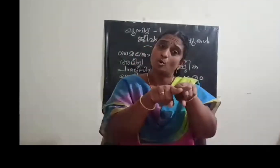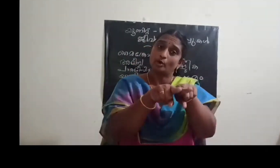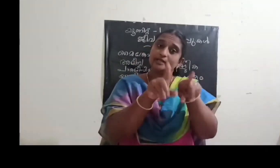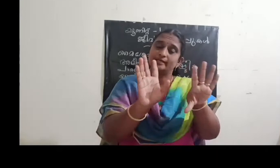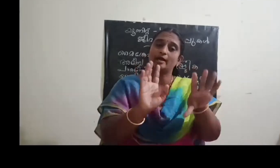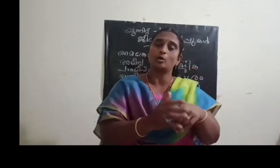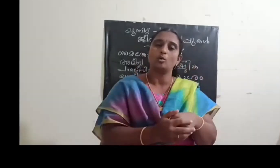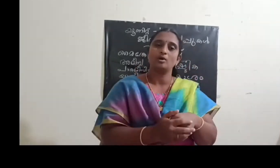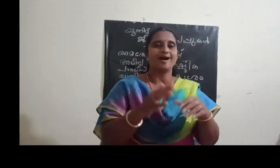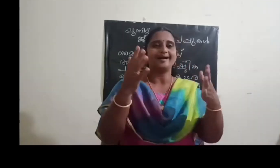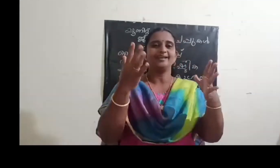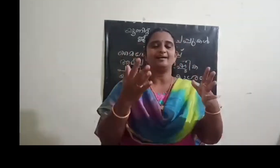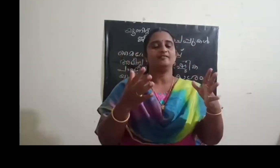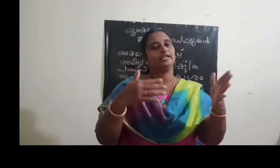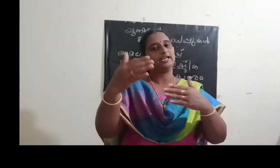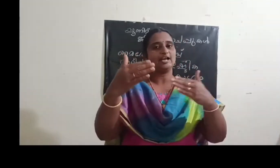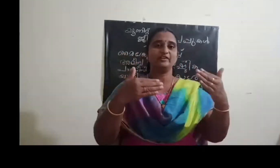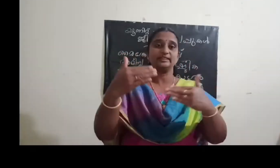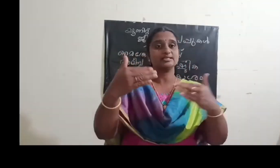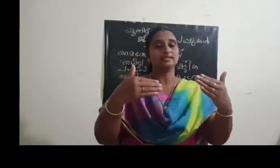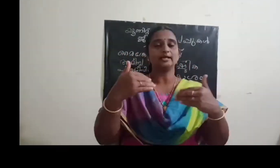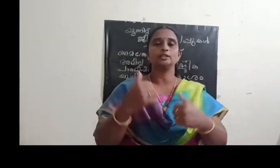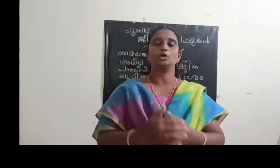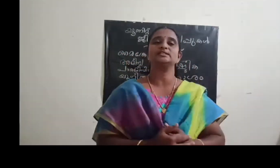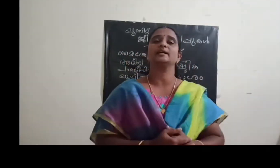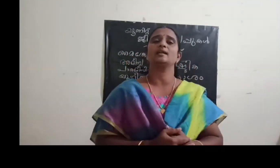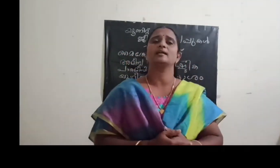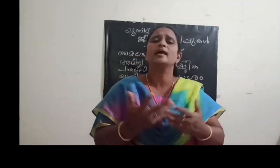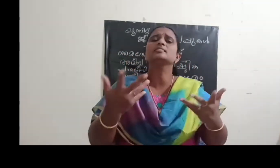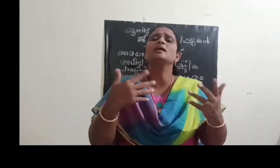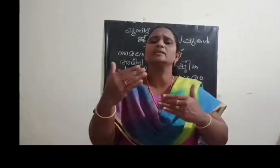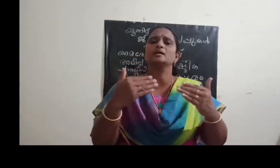ഒരുപോലെ ഇരിക്കുകയാണോ? അല്ല, അവയെല്ലാം വ്യത്യസ്ത തരത്തിലുള്ള ചെടികളാണ്. എന്താ വ്യത്യാസം?